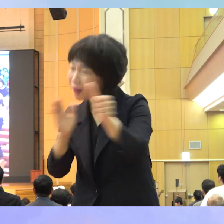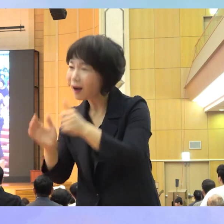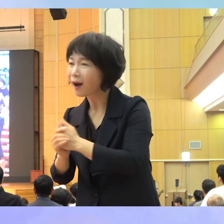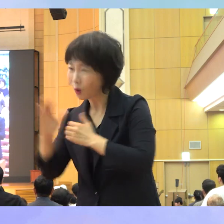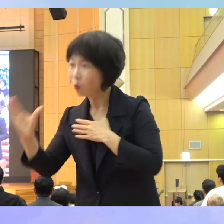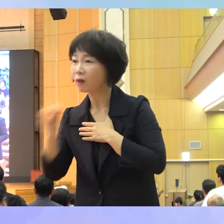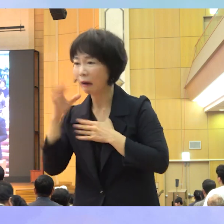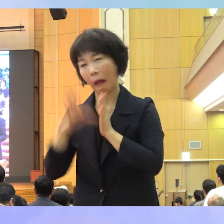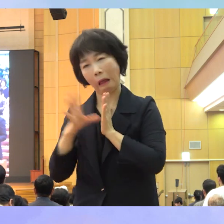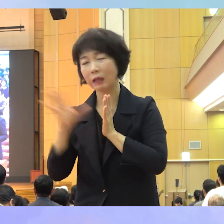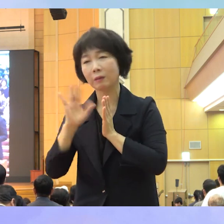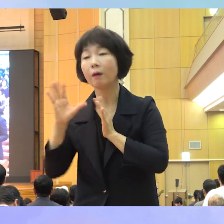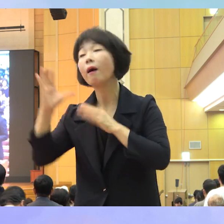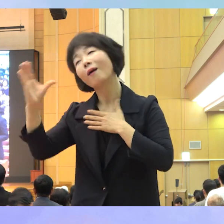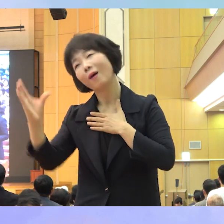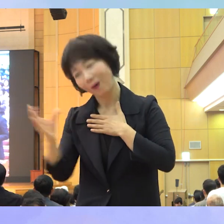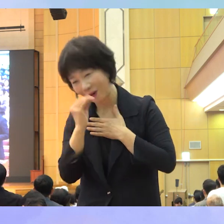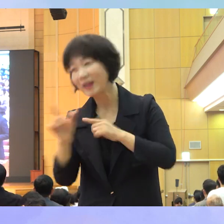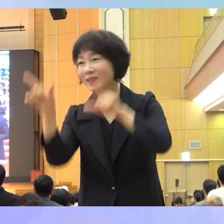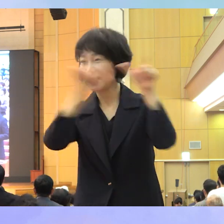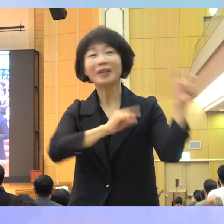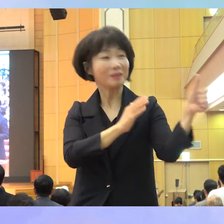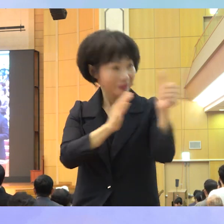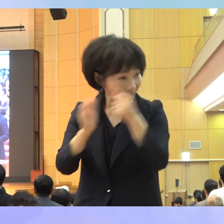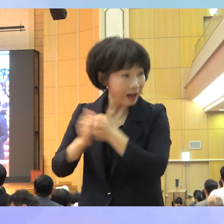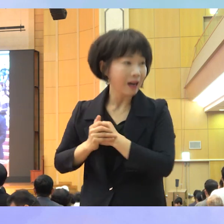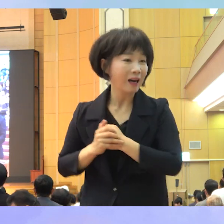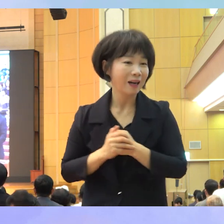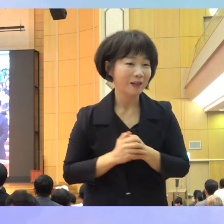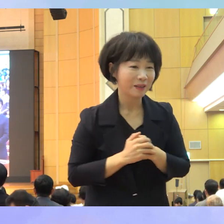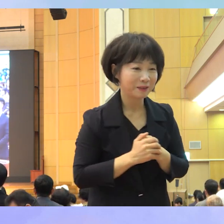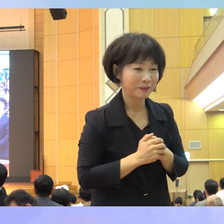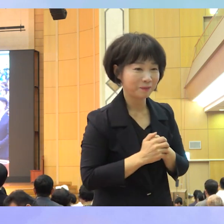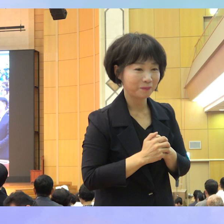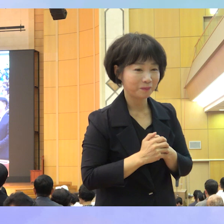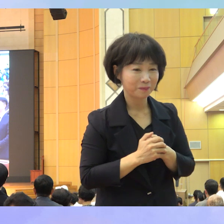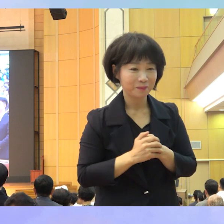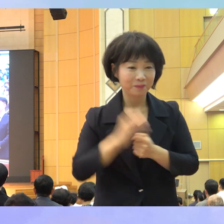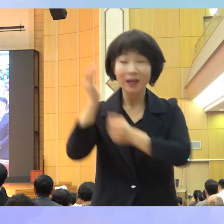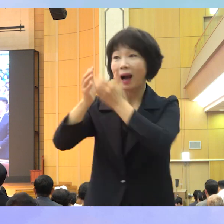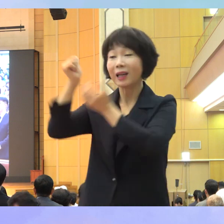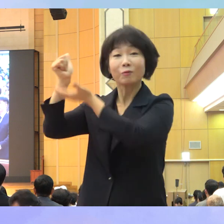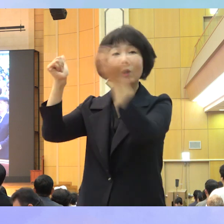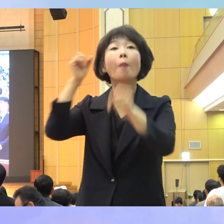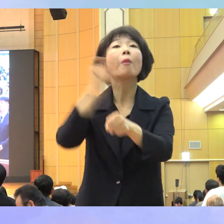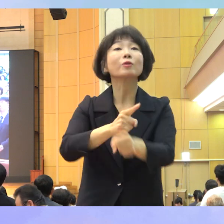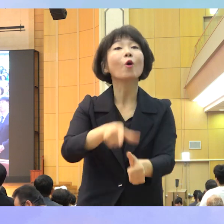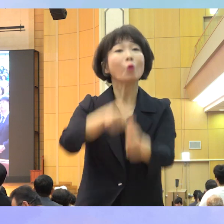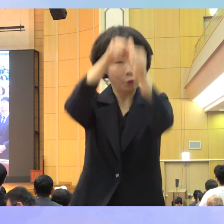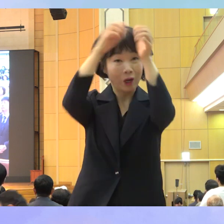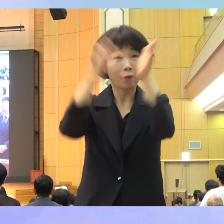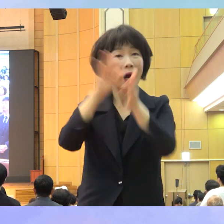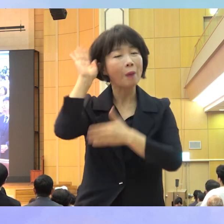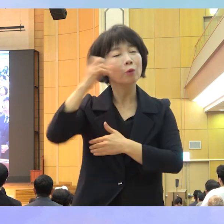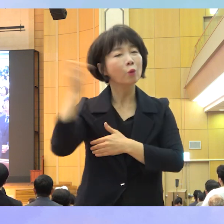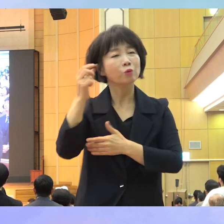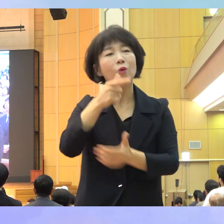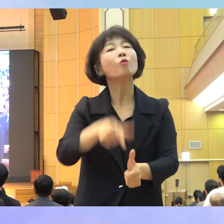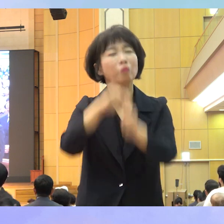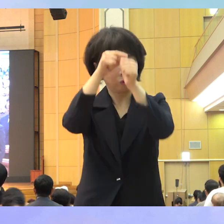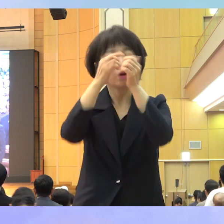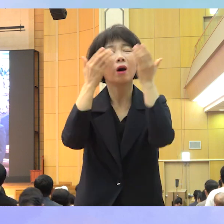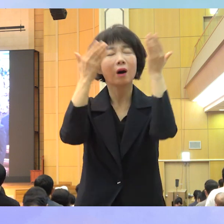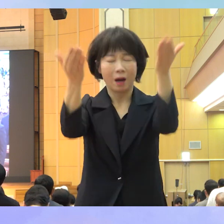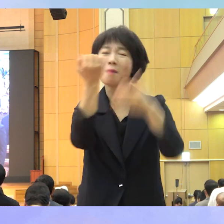정말 축복하시면서 우리 이렇게 얘기할게요. 주님이 우리를 구하셨고 구하실 것이고 또 구하고 계십니다. 한번